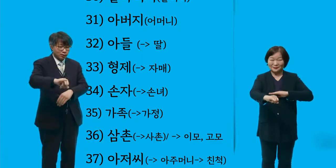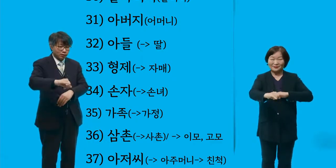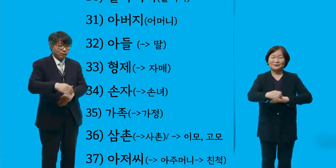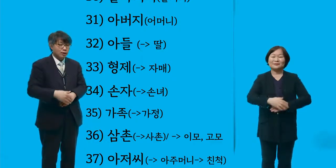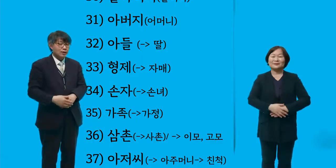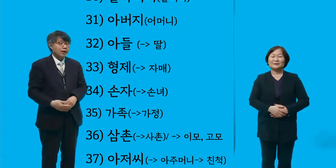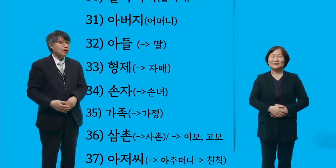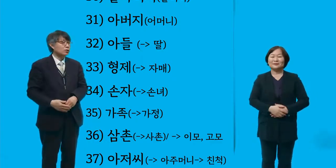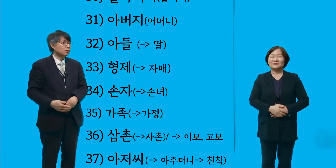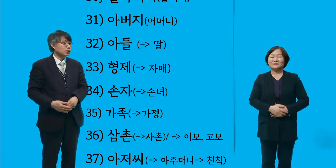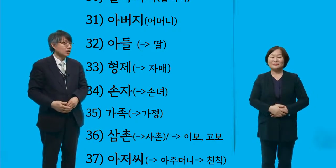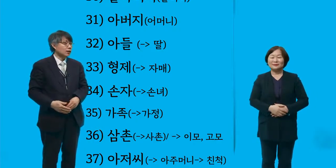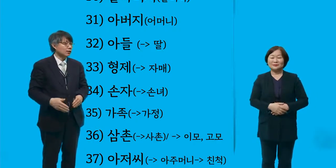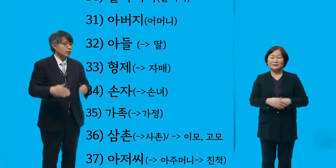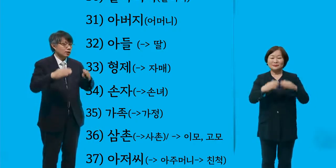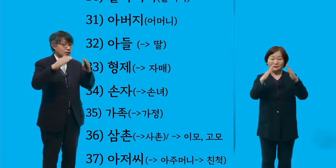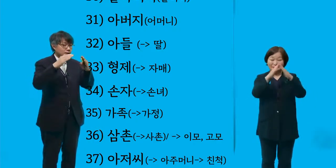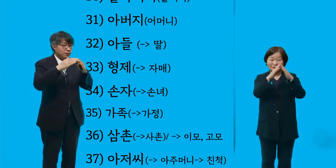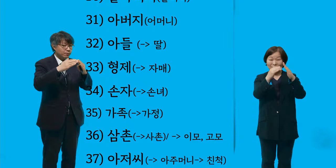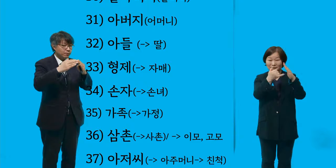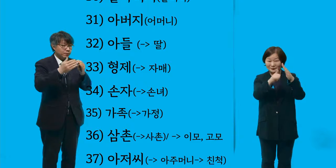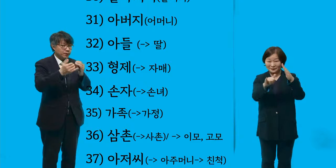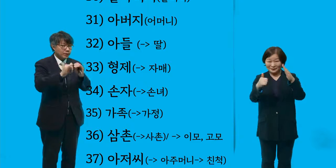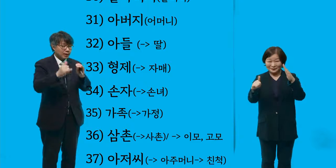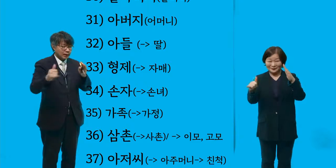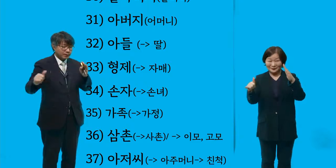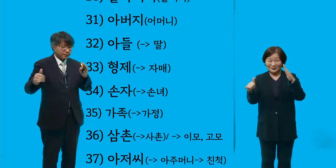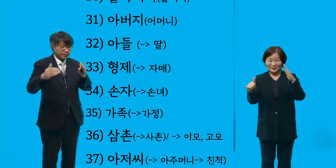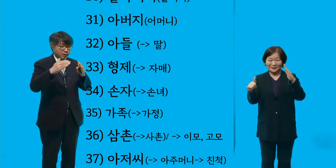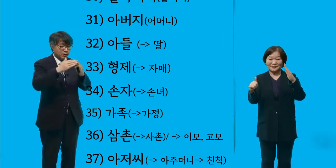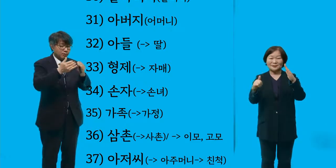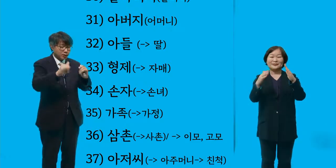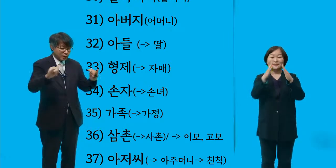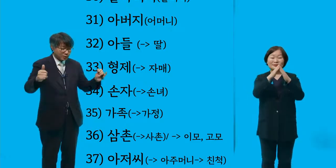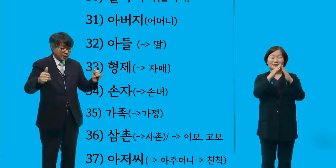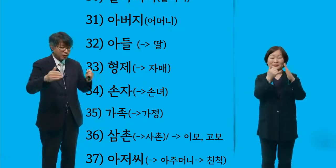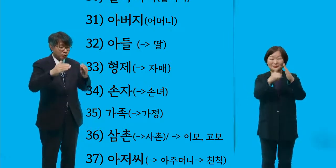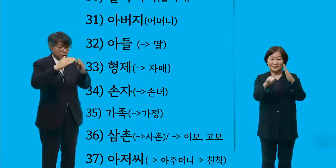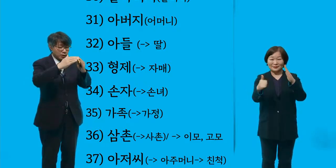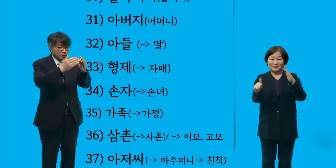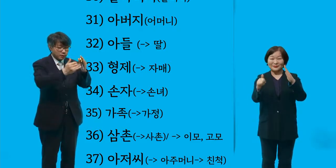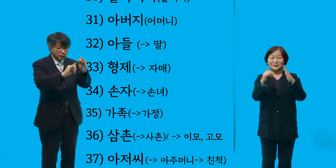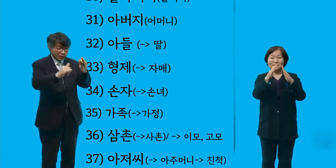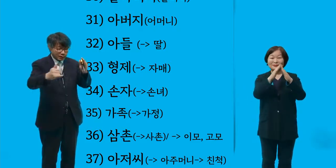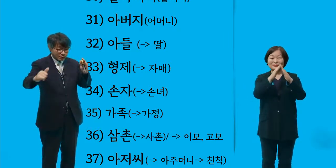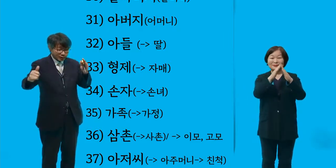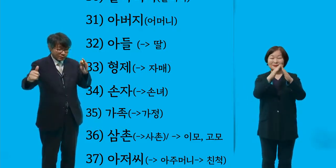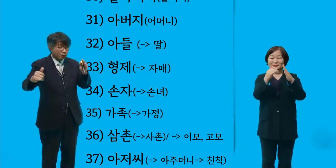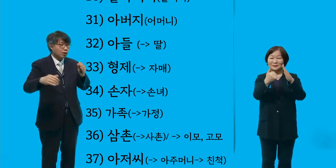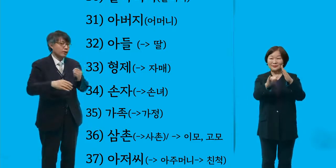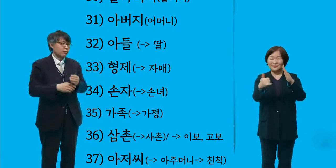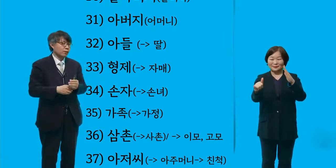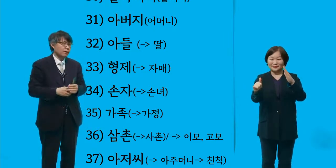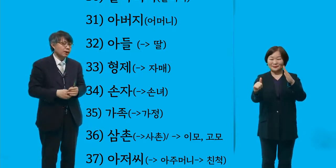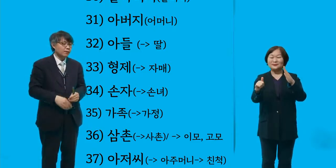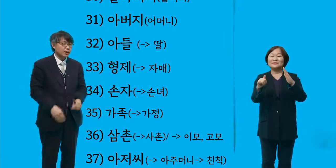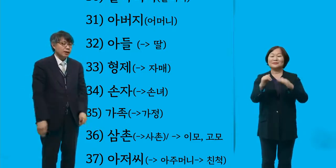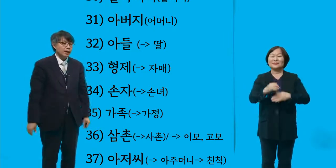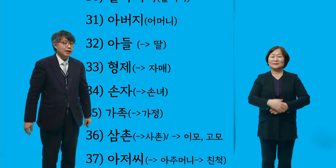손녀. 가족은 어떻게 할까요? 집, 사람 이렇게 되고요. 집 안에 있는 사람 이렇게만 해도 됩니다. 가정은